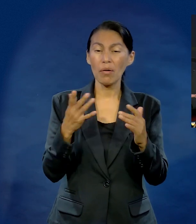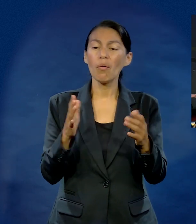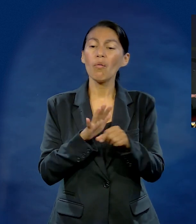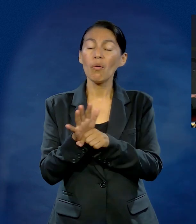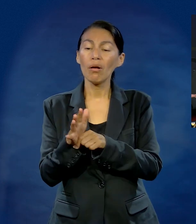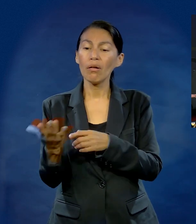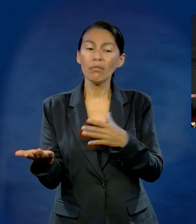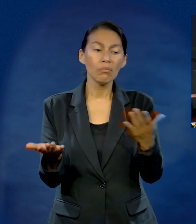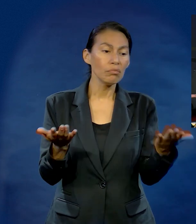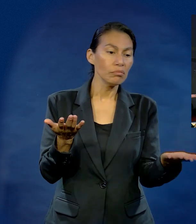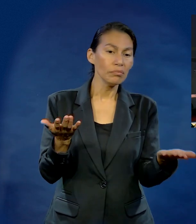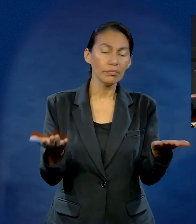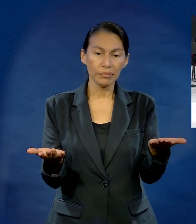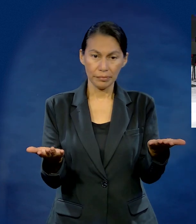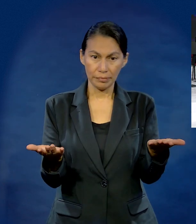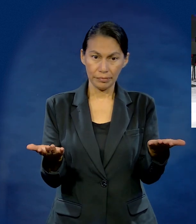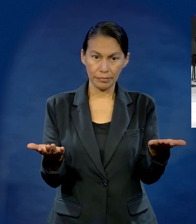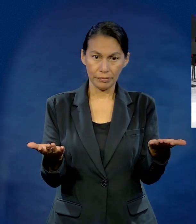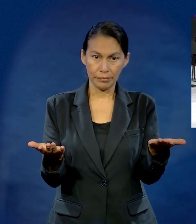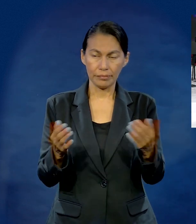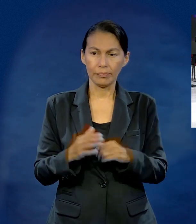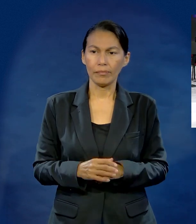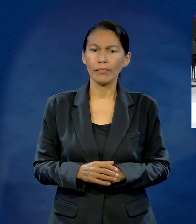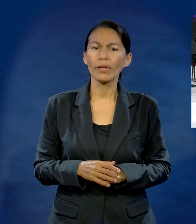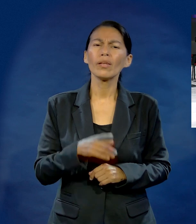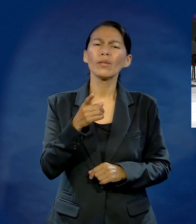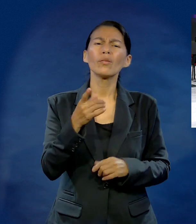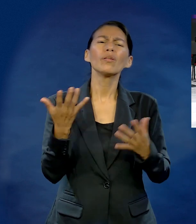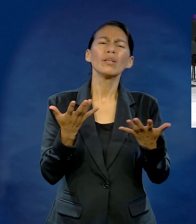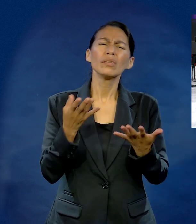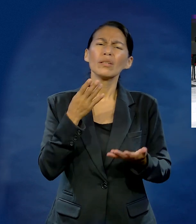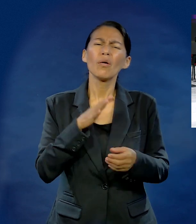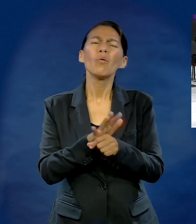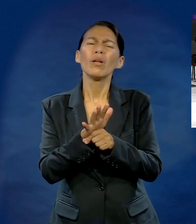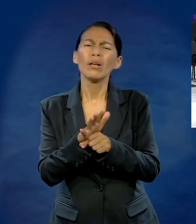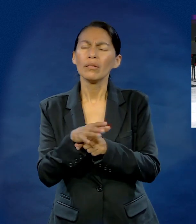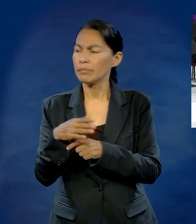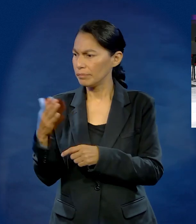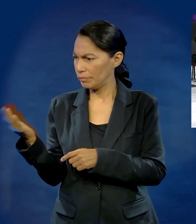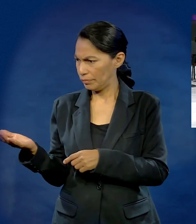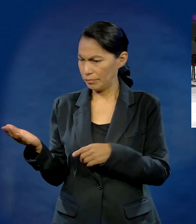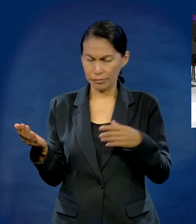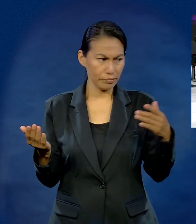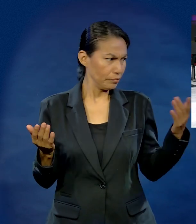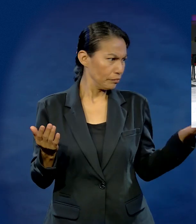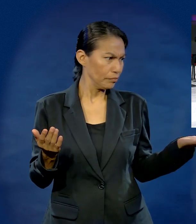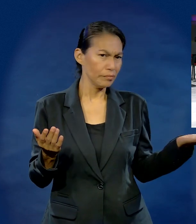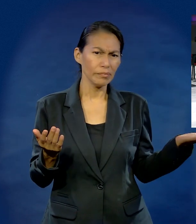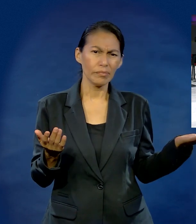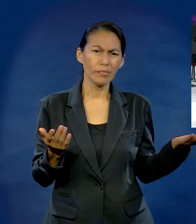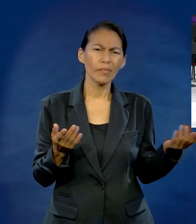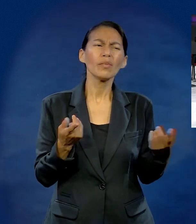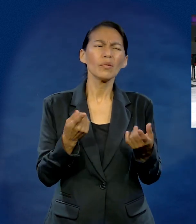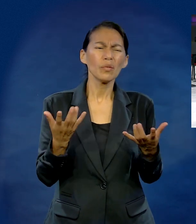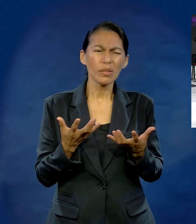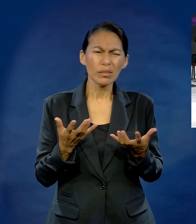poder respirar tranquilo y vivir una vida feliz en medio de las circunstancias adversas.